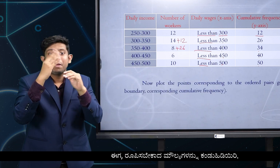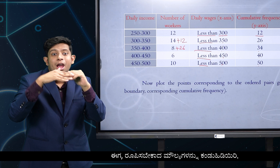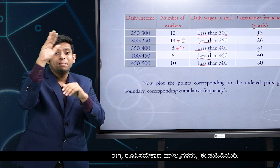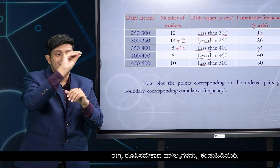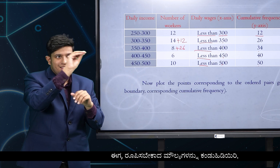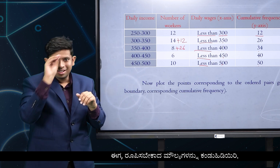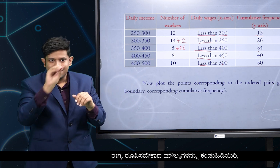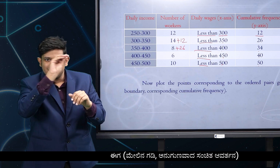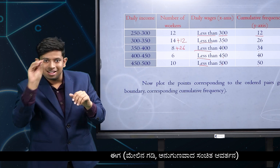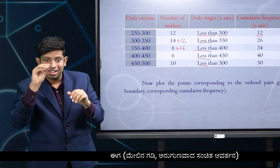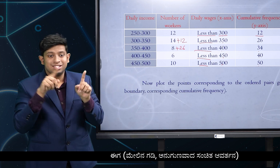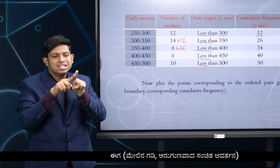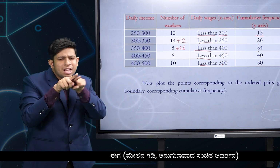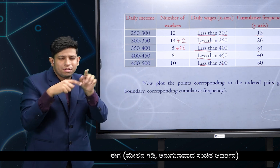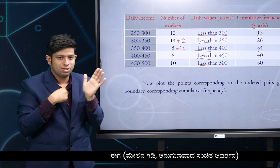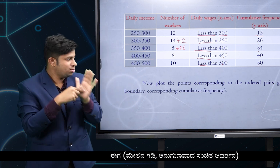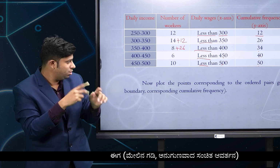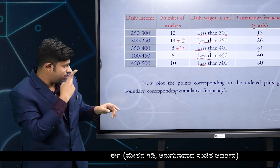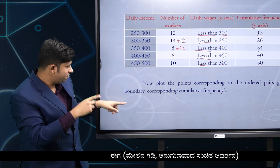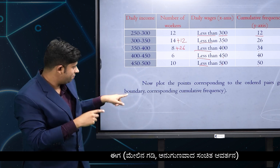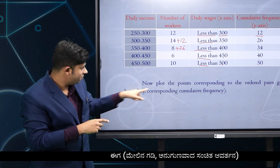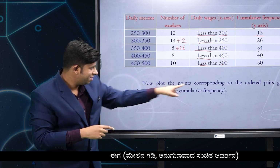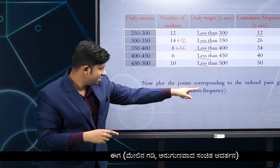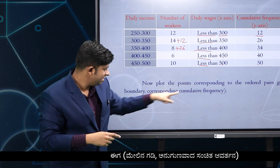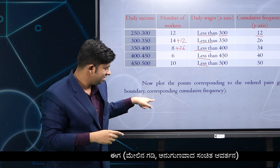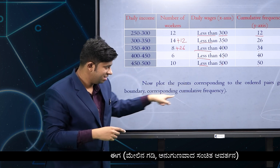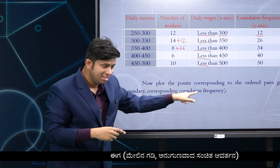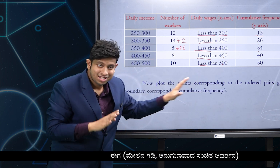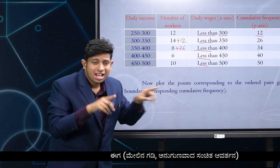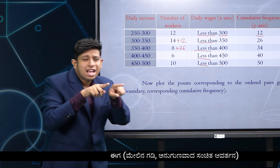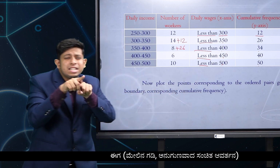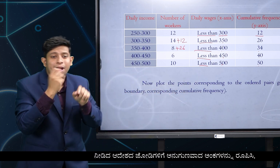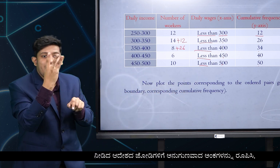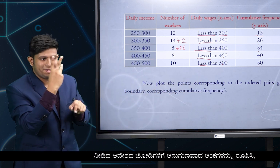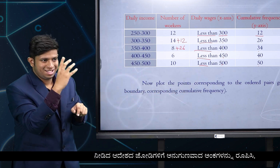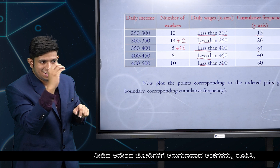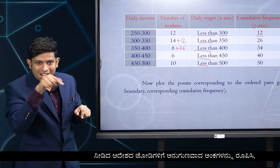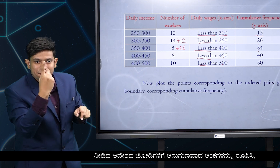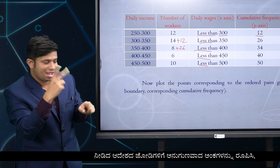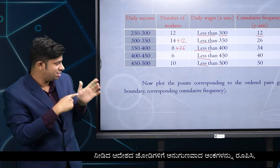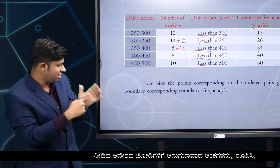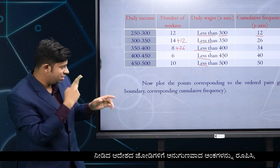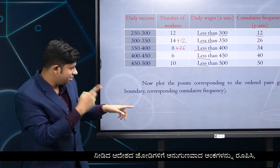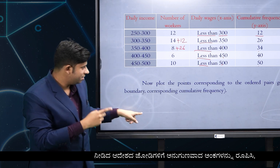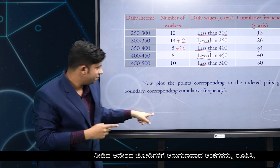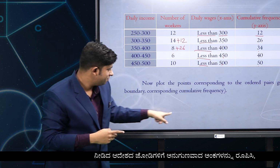ಈಗ ಮೇಲಿನ ಗಡಿ ಅನುಗುಣವಾದ ಸಂಚಿತ ಆವರ್ತನ ನೀಡಿದ ಆದೇಶದ ಜೋಡಿಗಳಿಗೆ